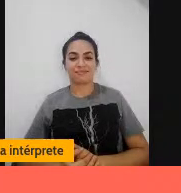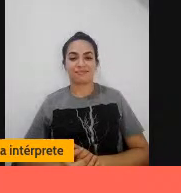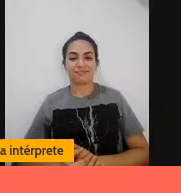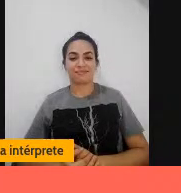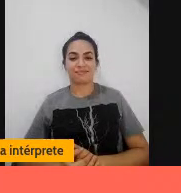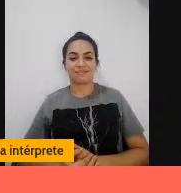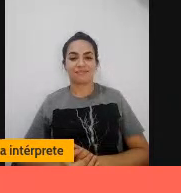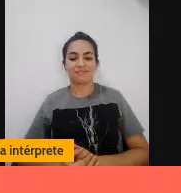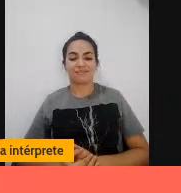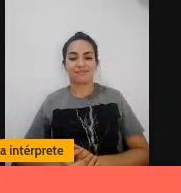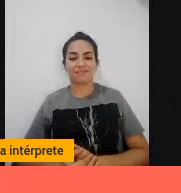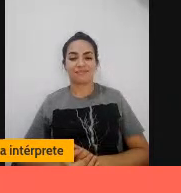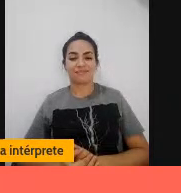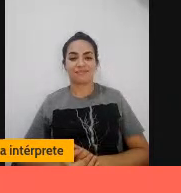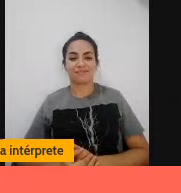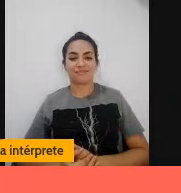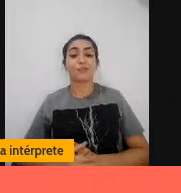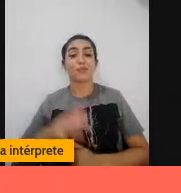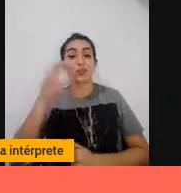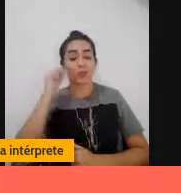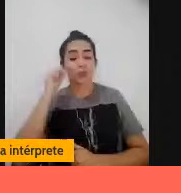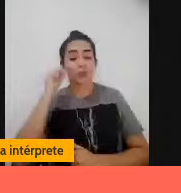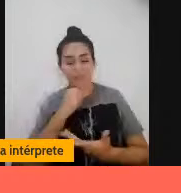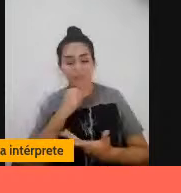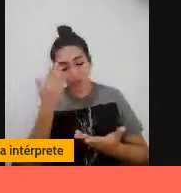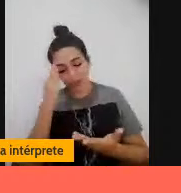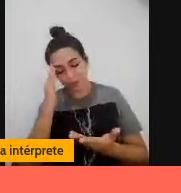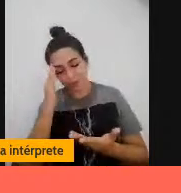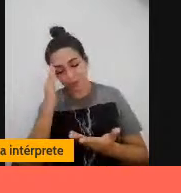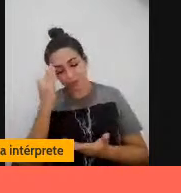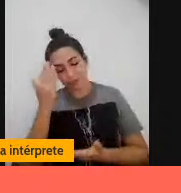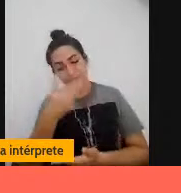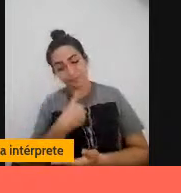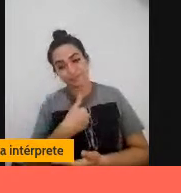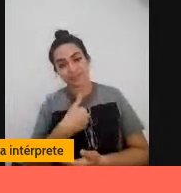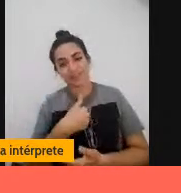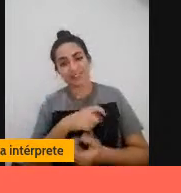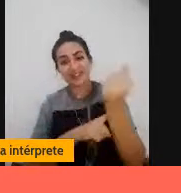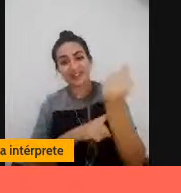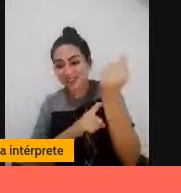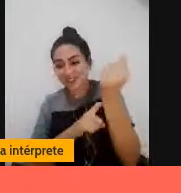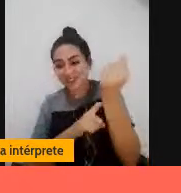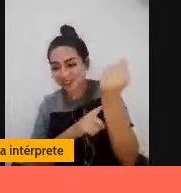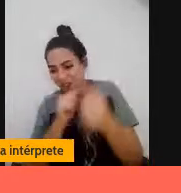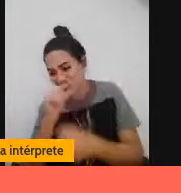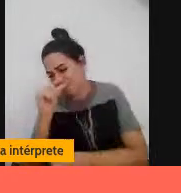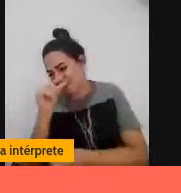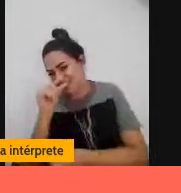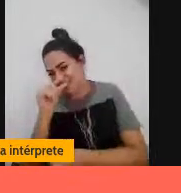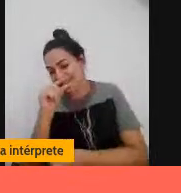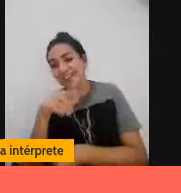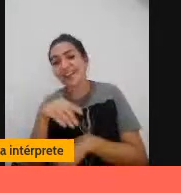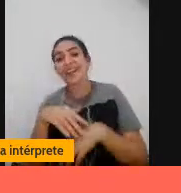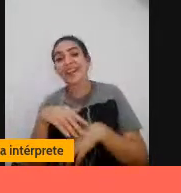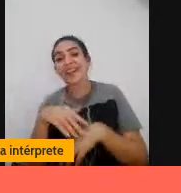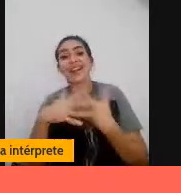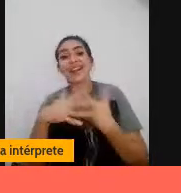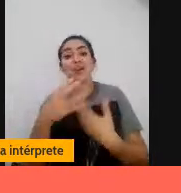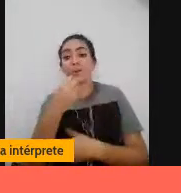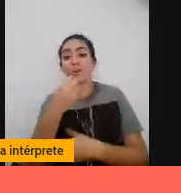Carol? Oi, estão ouvindo? Tô dando nervoseira aqui. Então, boa noite.